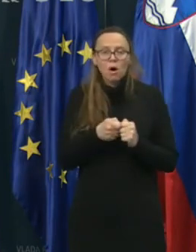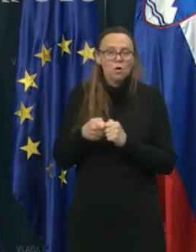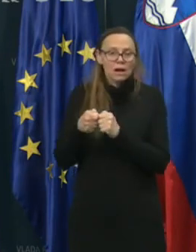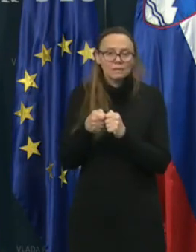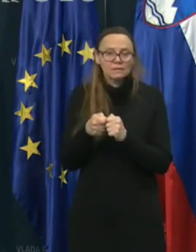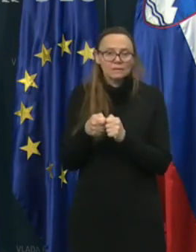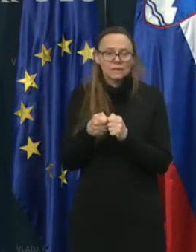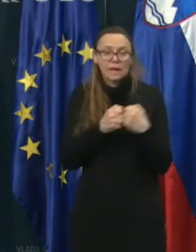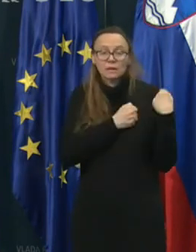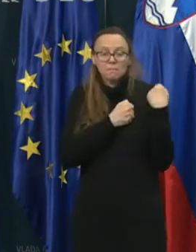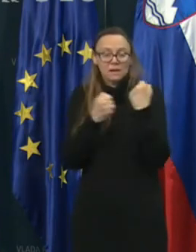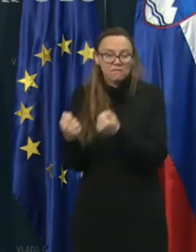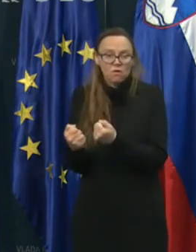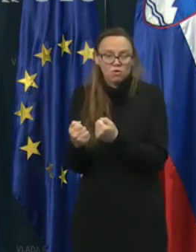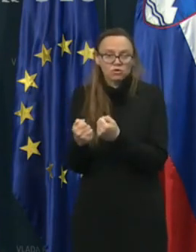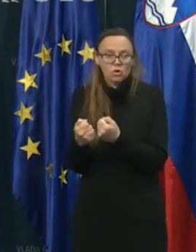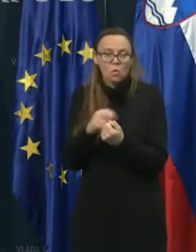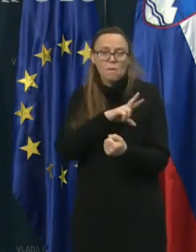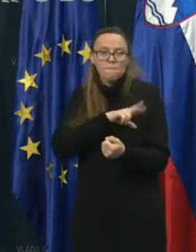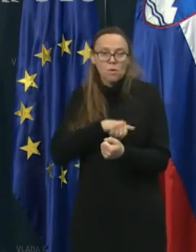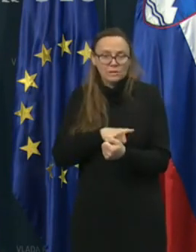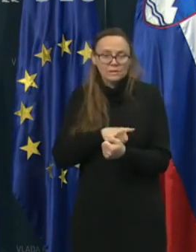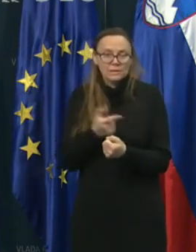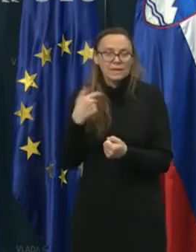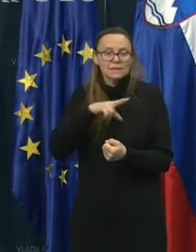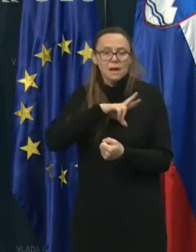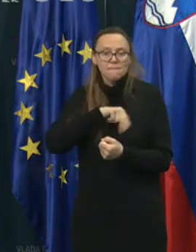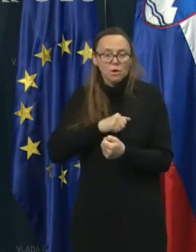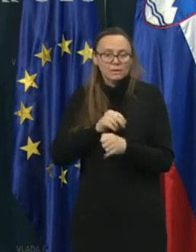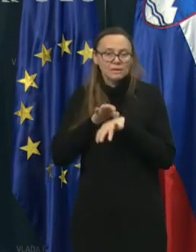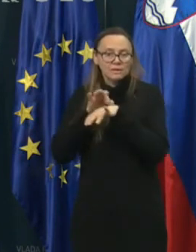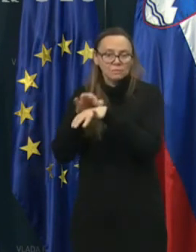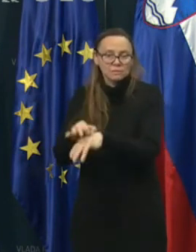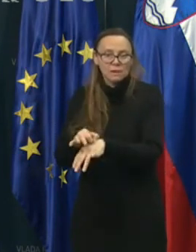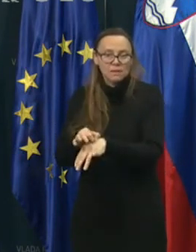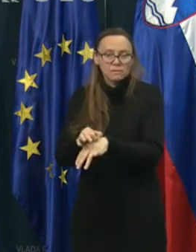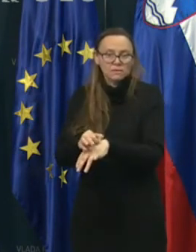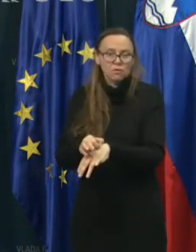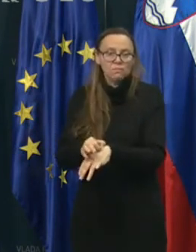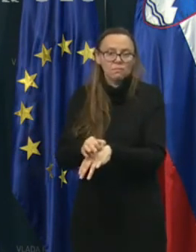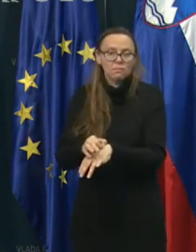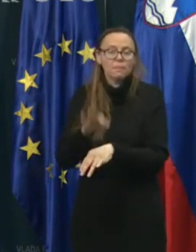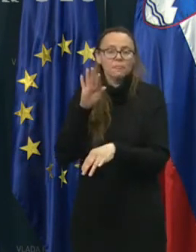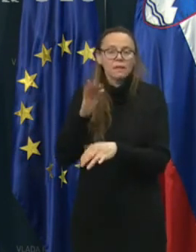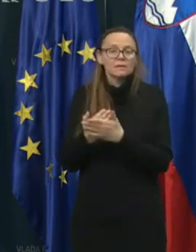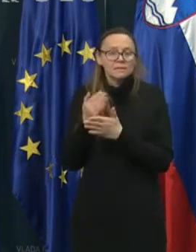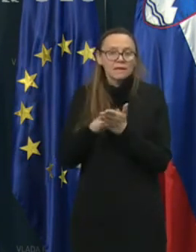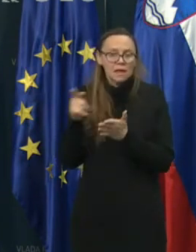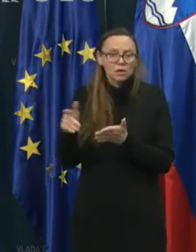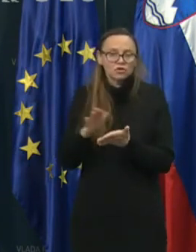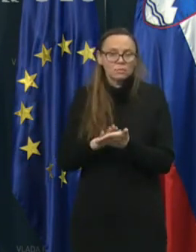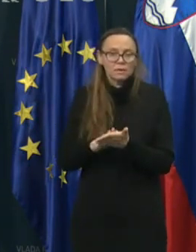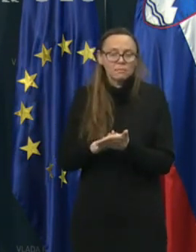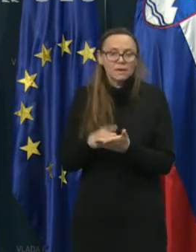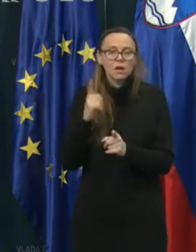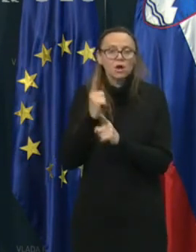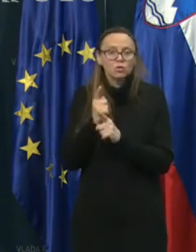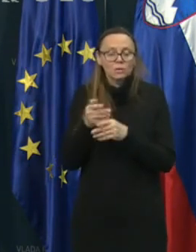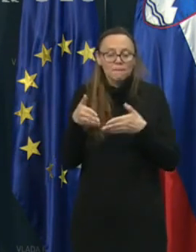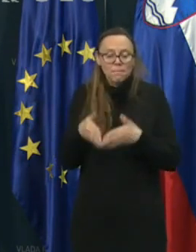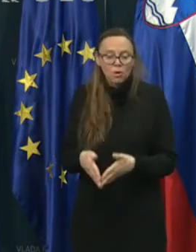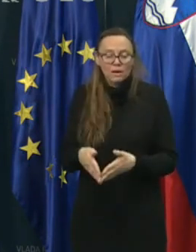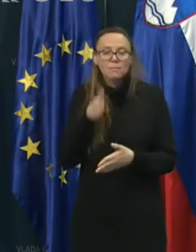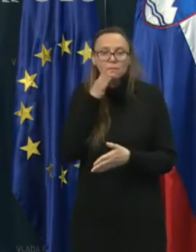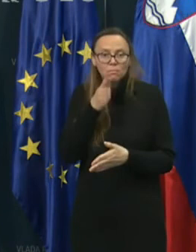organizirati prevozov z policijo ali s policijskim spremstvom za tak primer. Tudi pogrebi bodo